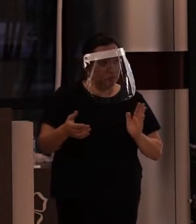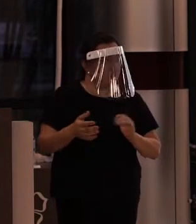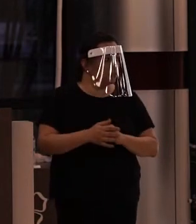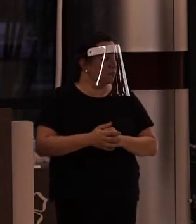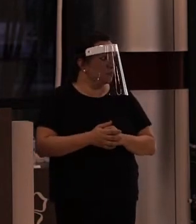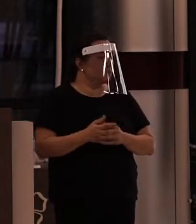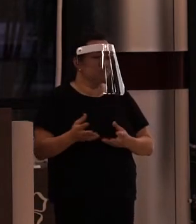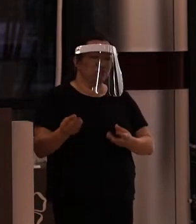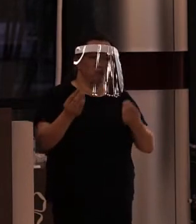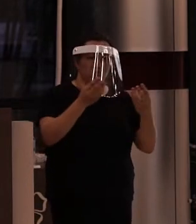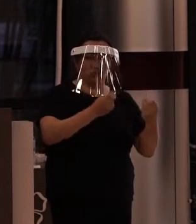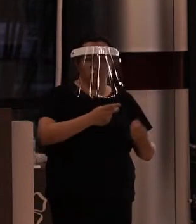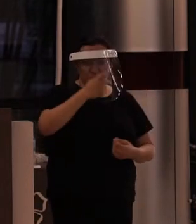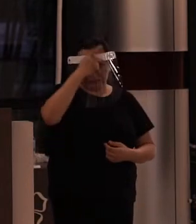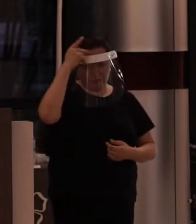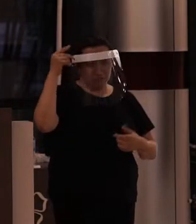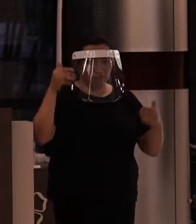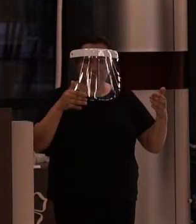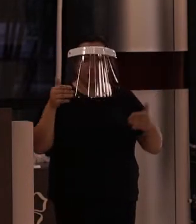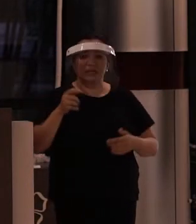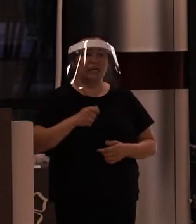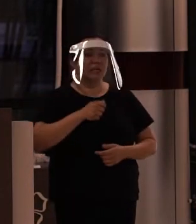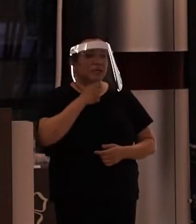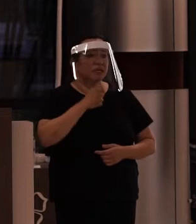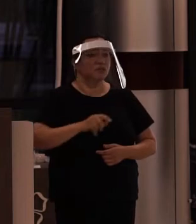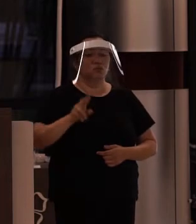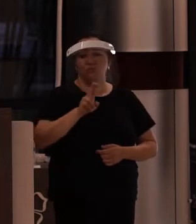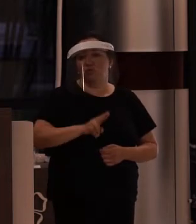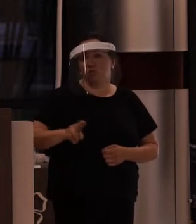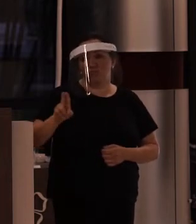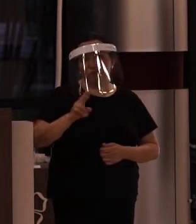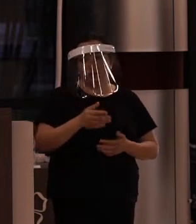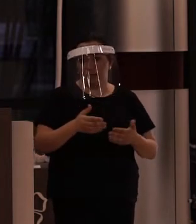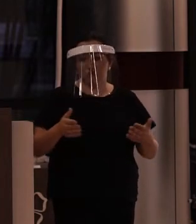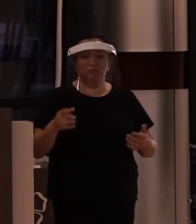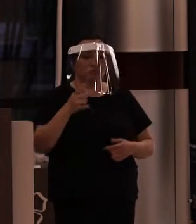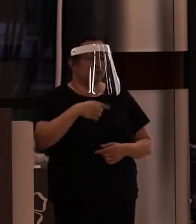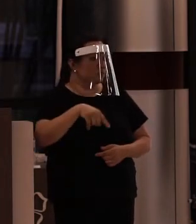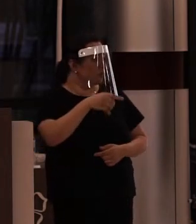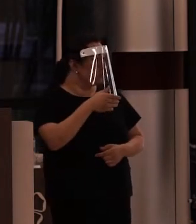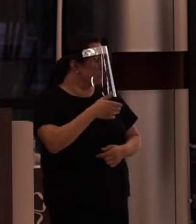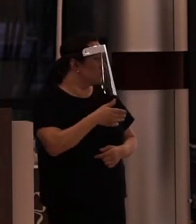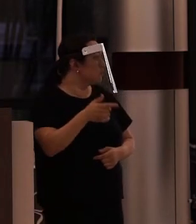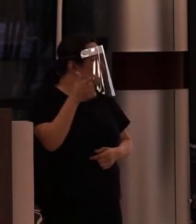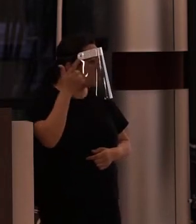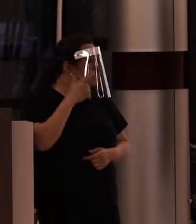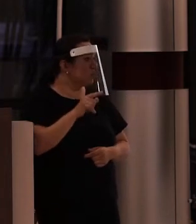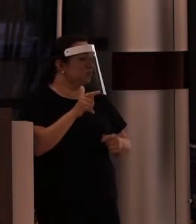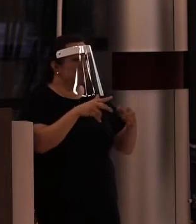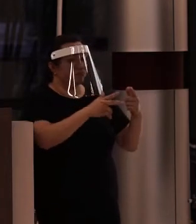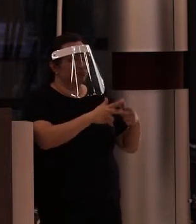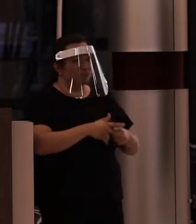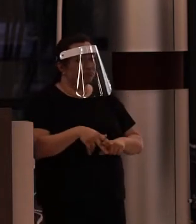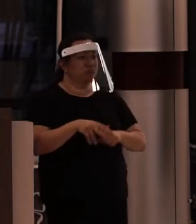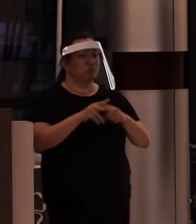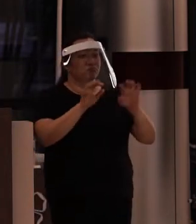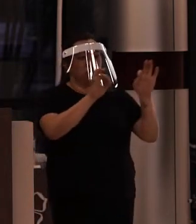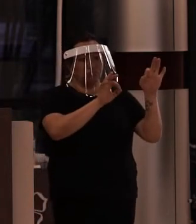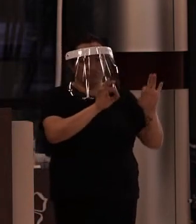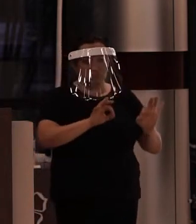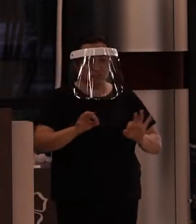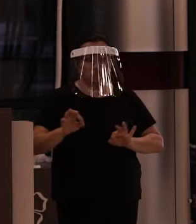aí muita gente ainda não está usando devidamente o software, você consegue fazer alguns ajustes lá que mostra